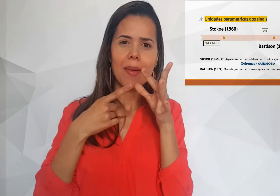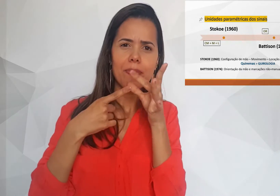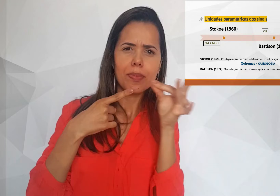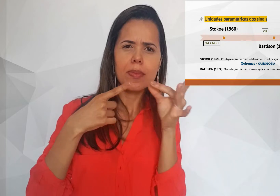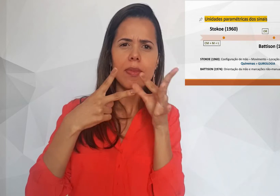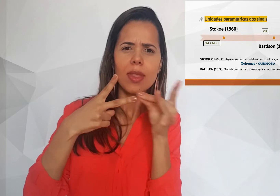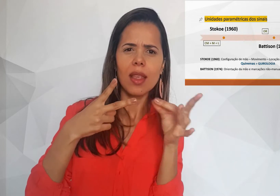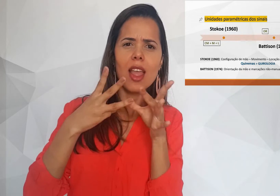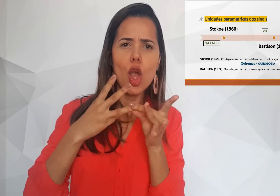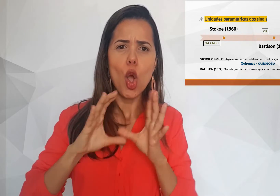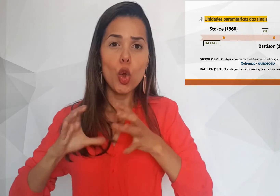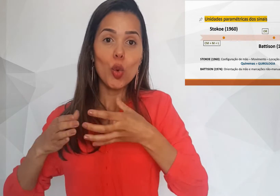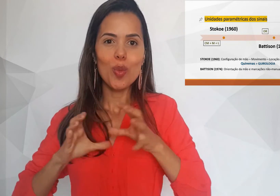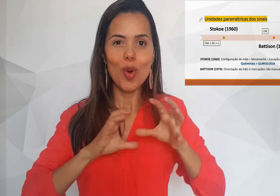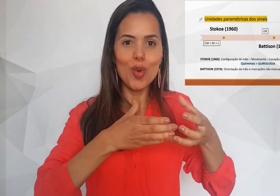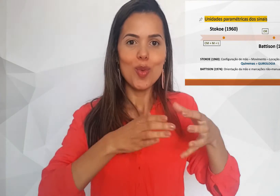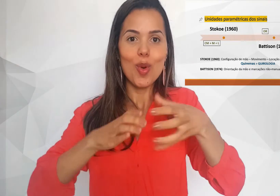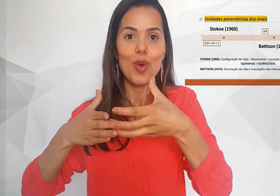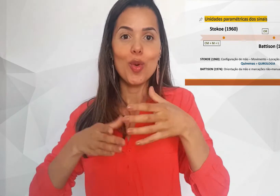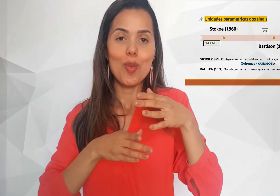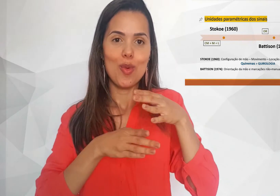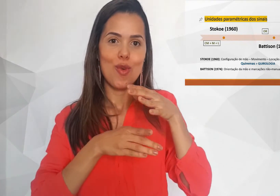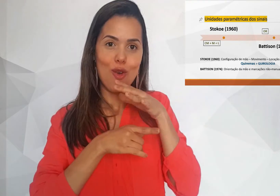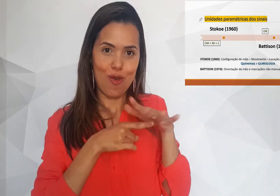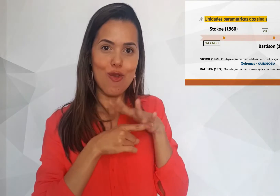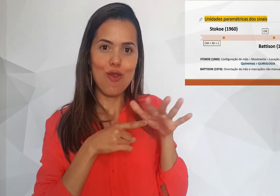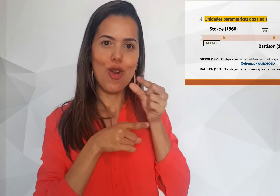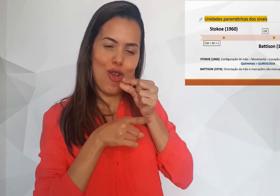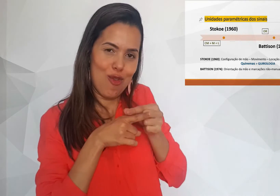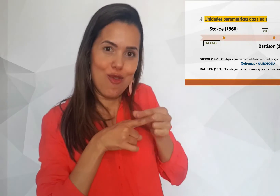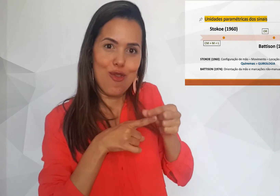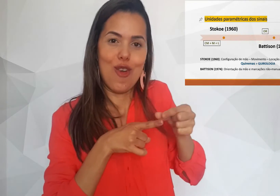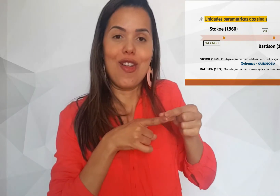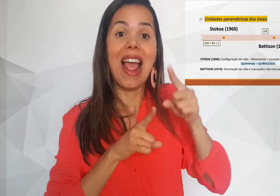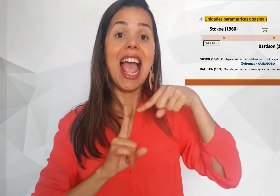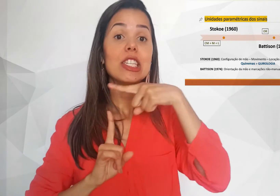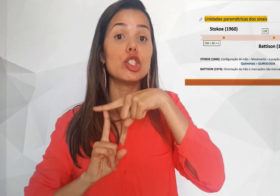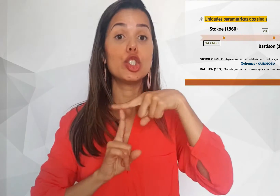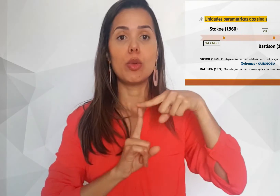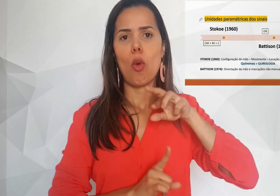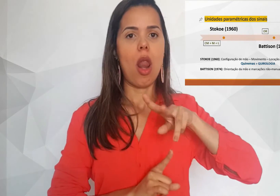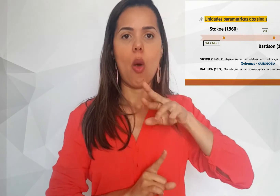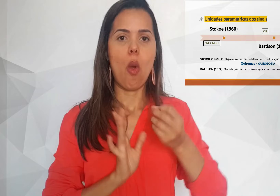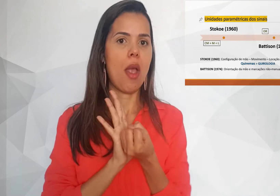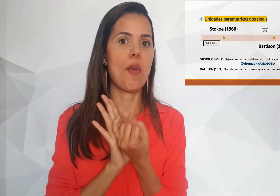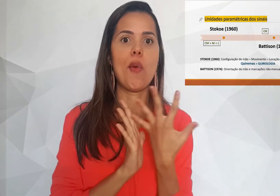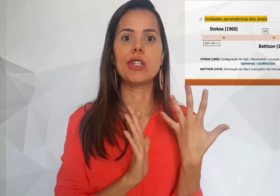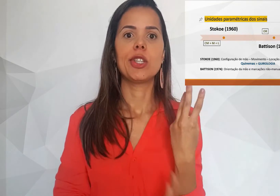aos fonemas, nós estamos evidenciando, então, aspectos, né, tipos de unidades, e não